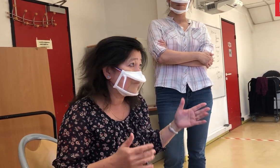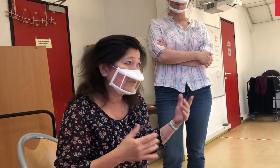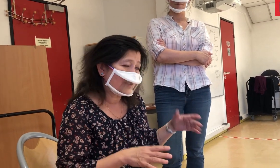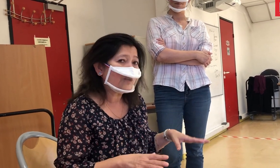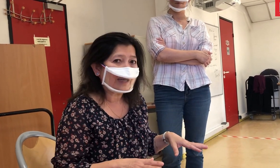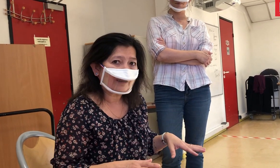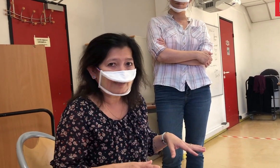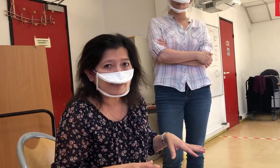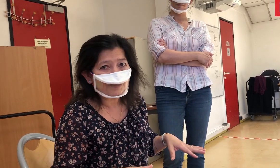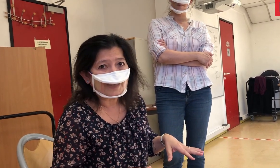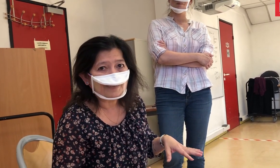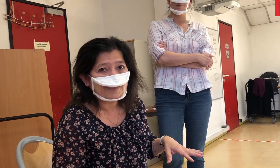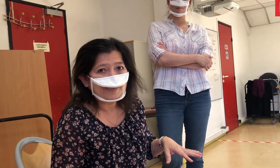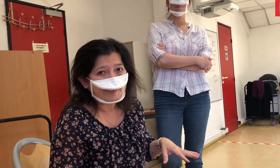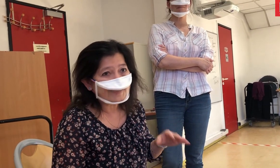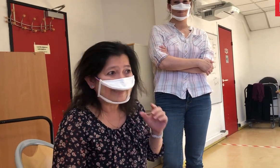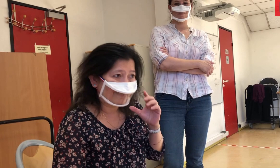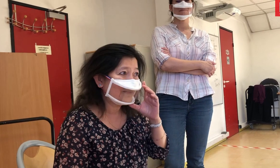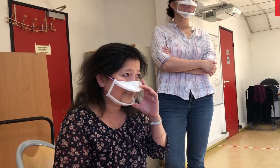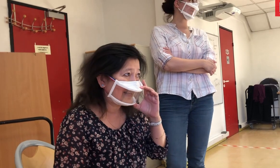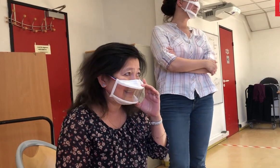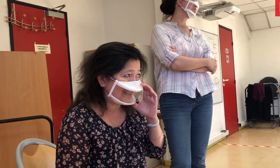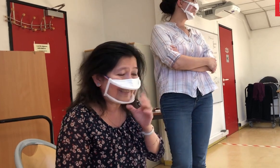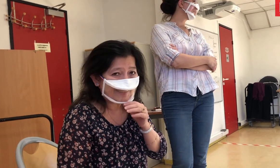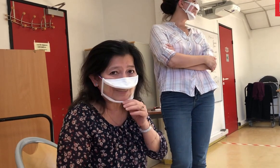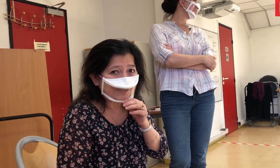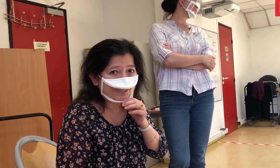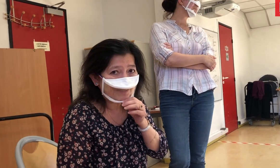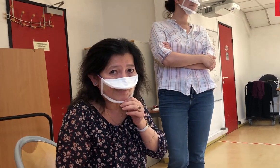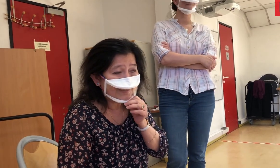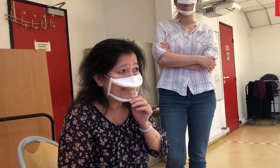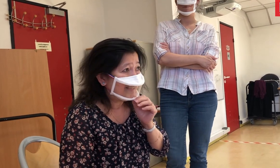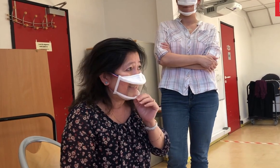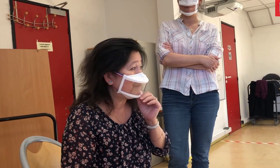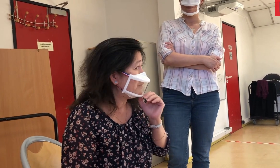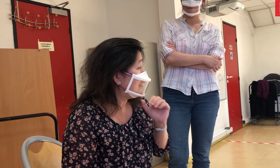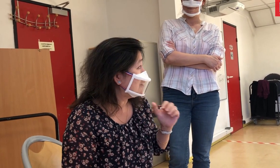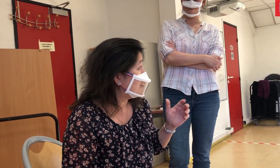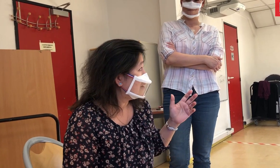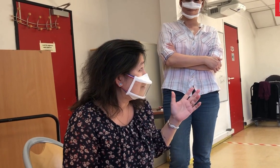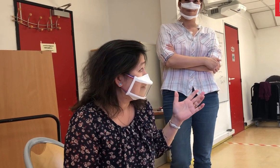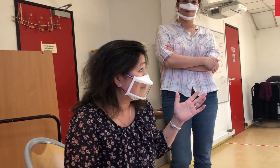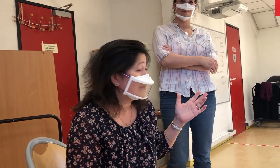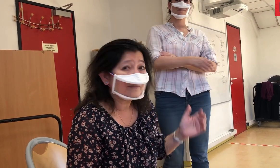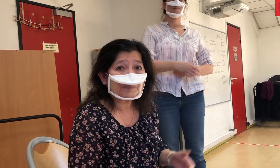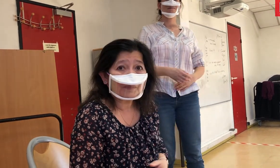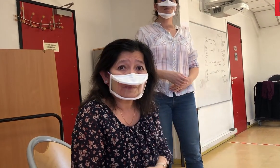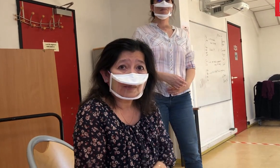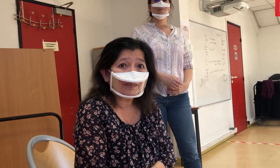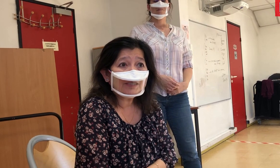aussi, on est à la fin de la semaine. Et c'est vraiment très, très, très intensif. Et puis... C'est combien d'heures c'est par semaine, là?